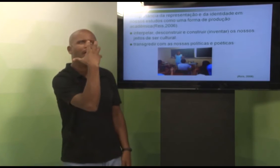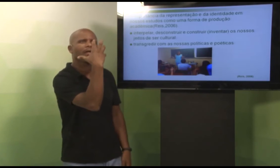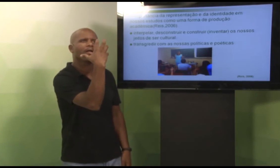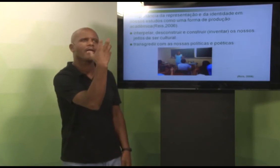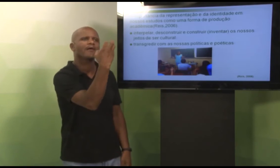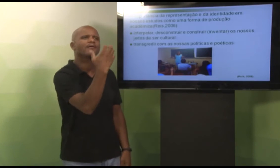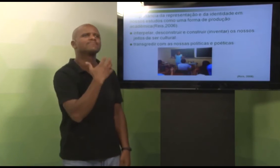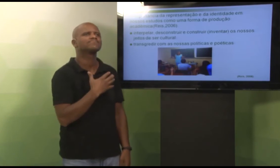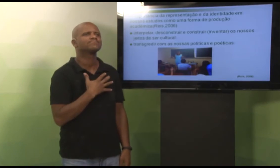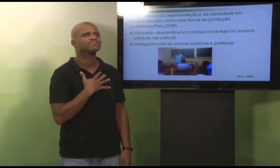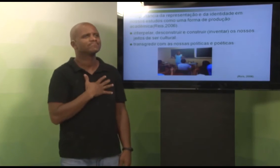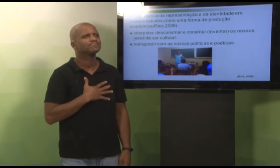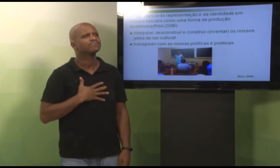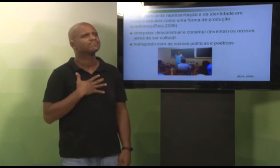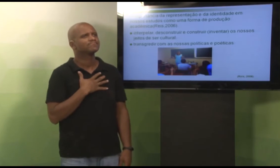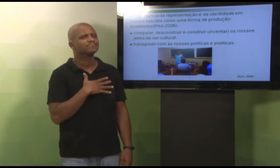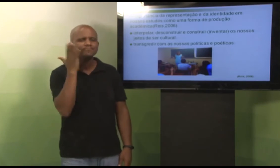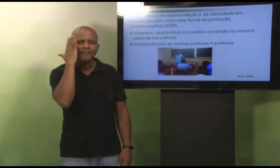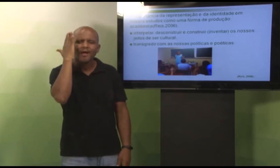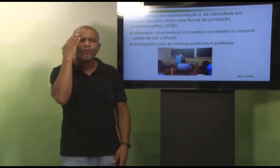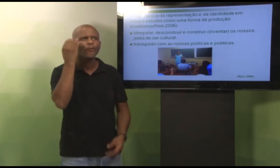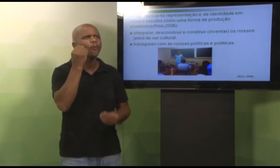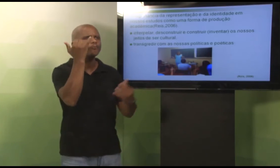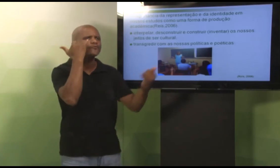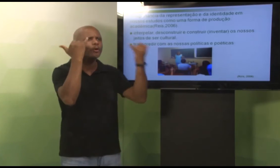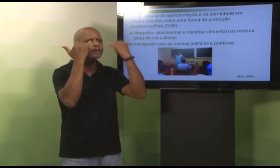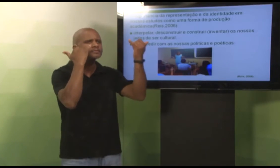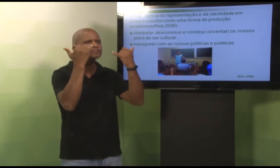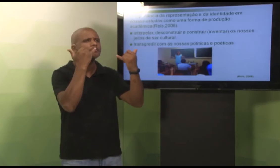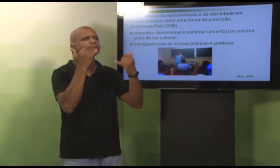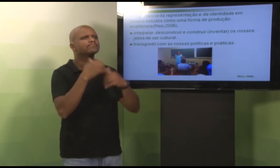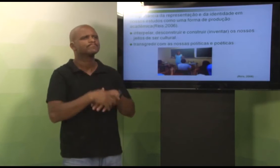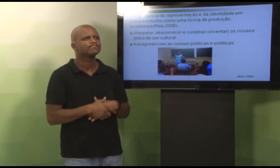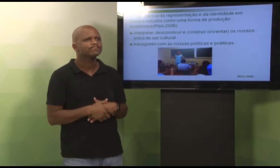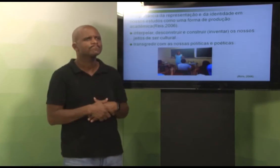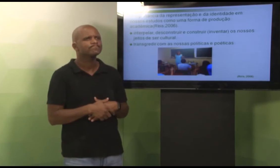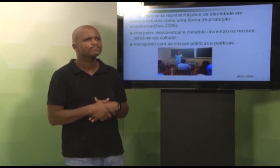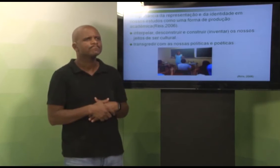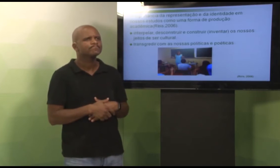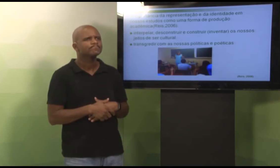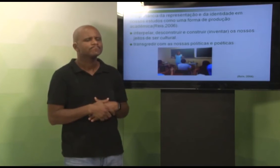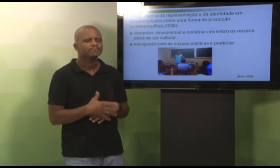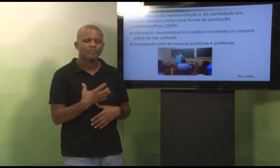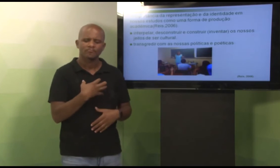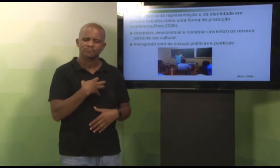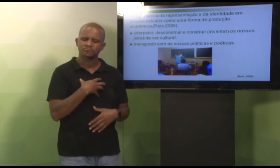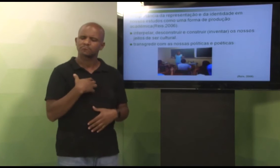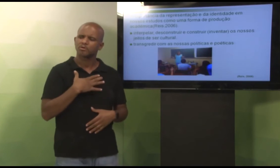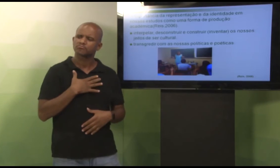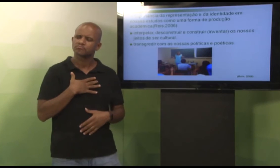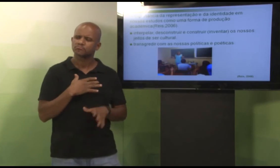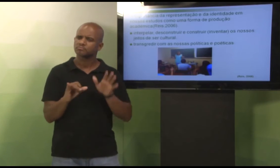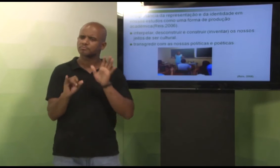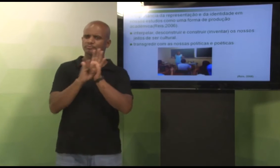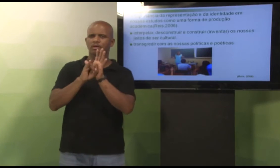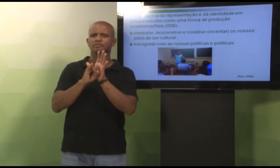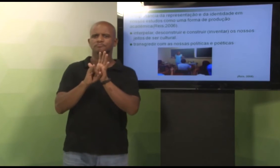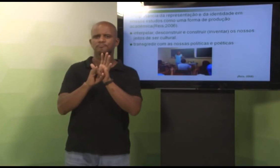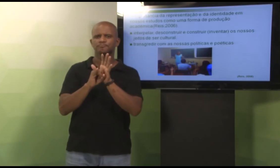sinalizando e vão ter isso como modelo, muito além de informações. Então, ali